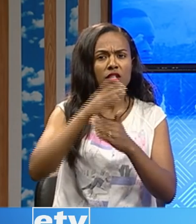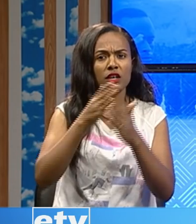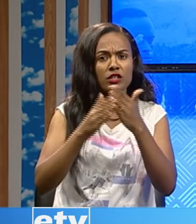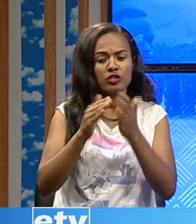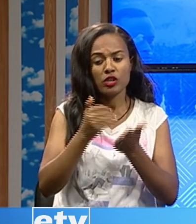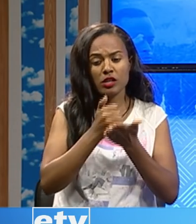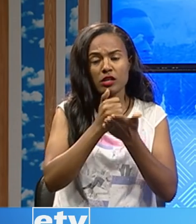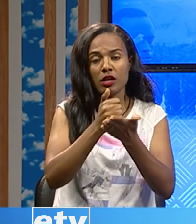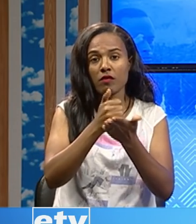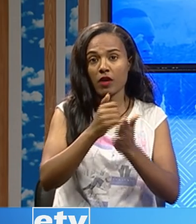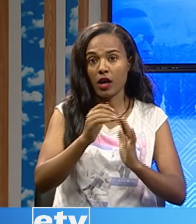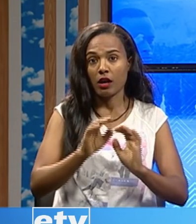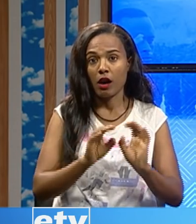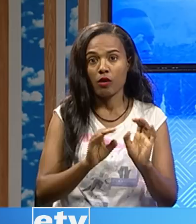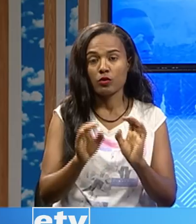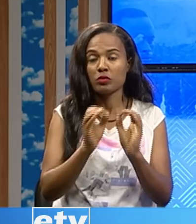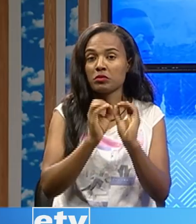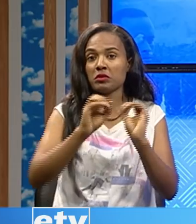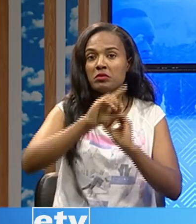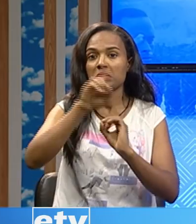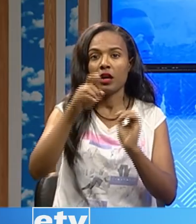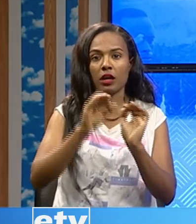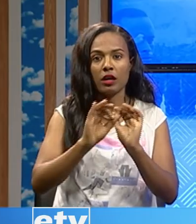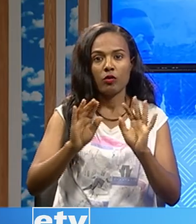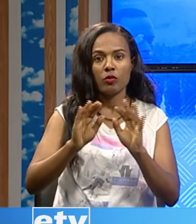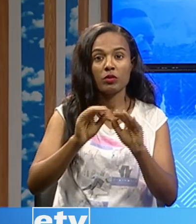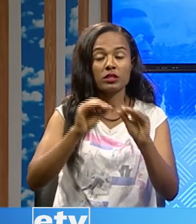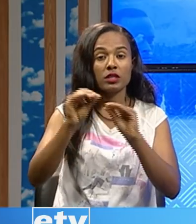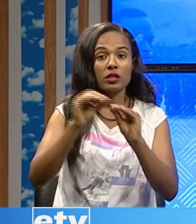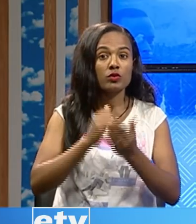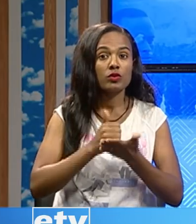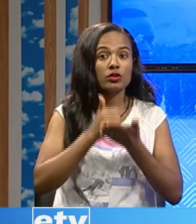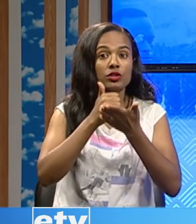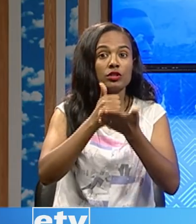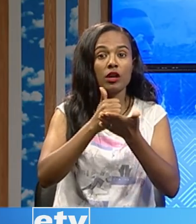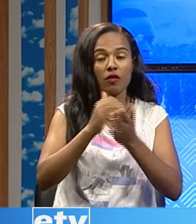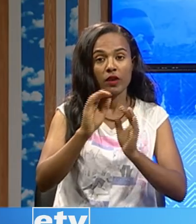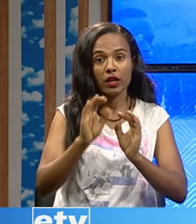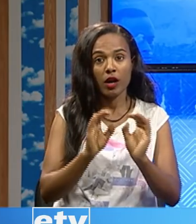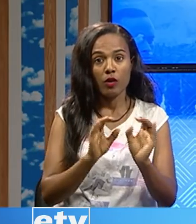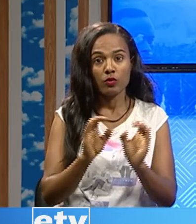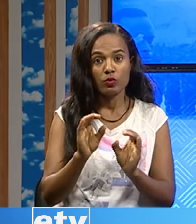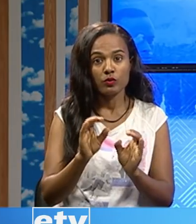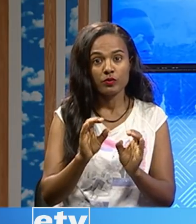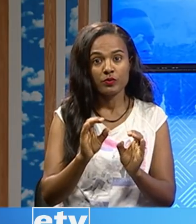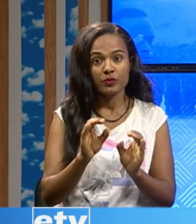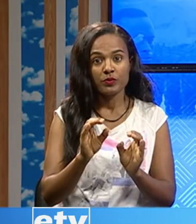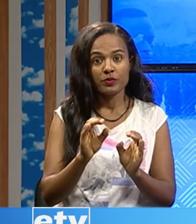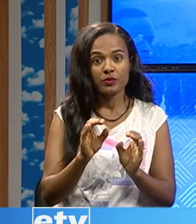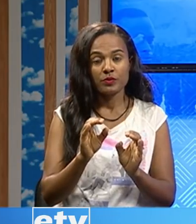ያደርጋሉ። ምንም ጥያቄ የለውም፣ እንቅስቃሴዎቻችን ድጋፍ ያደርጋሉ።